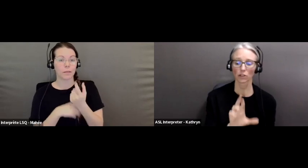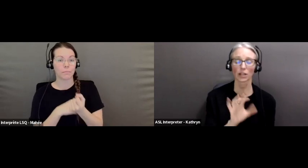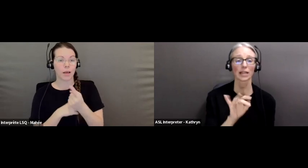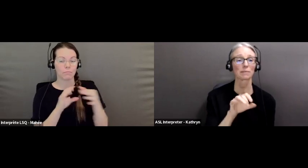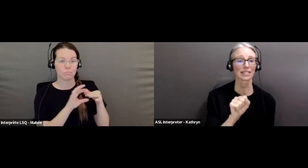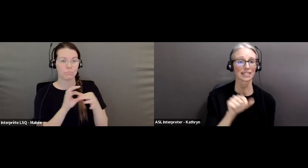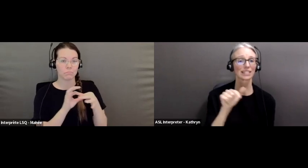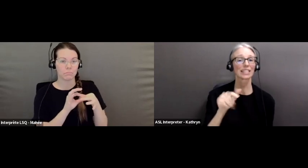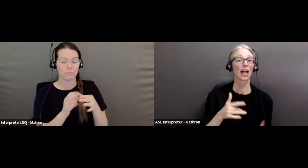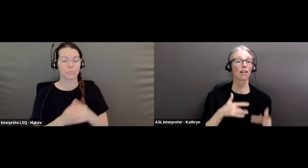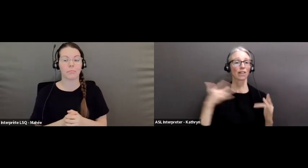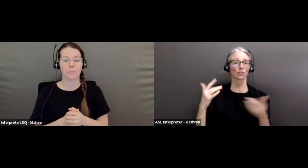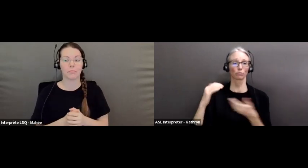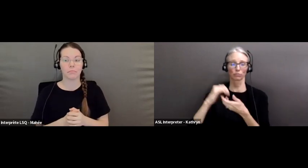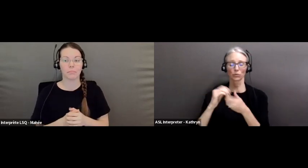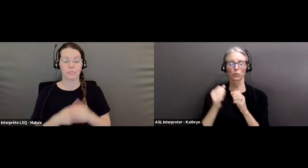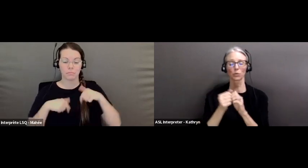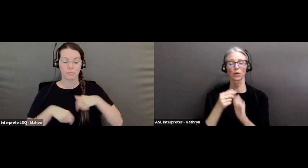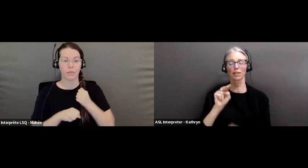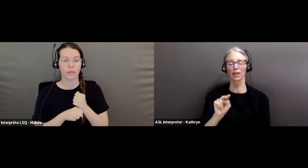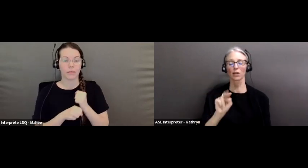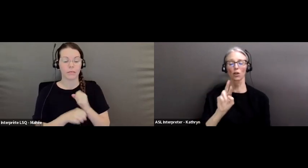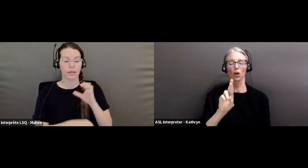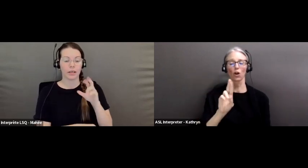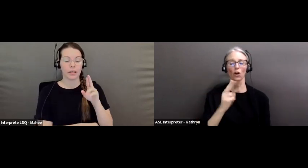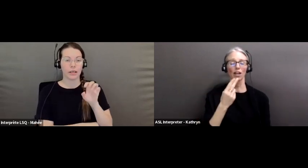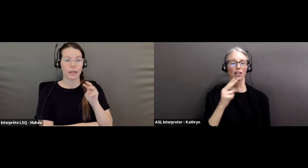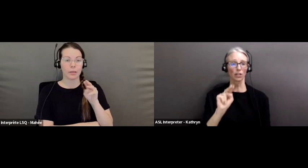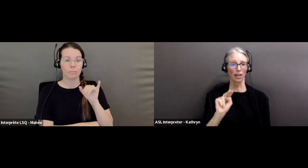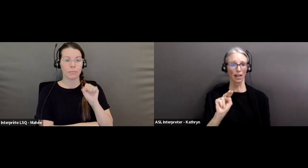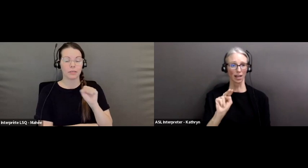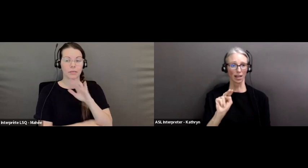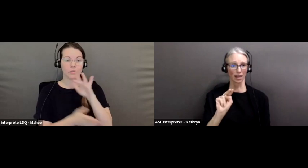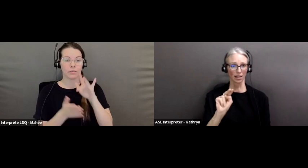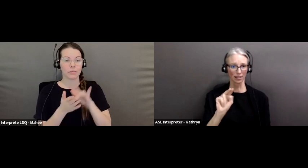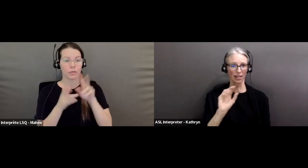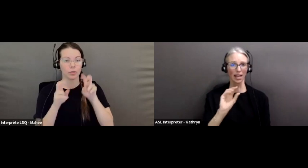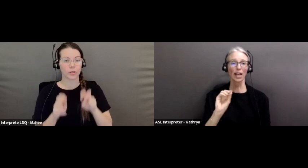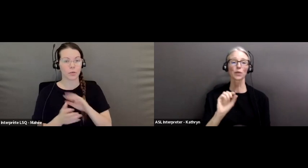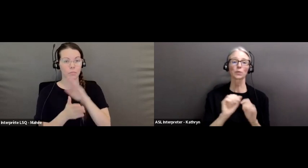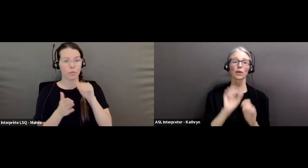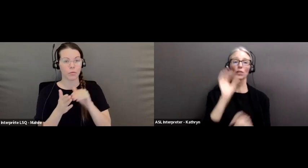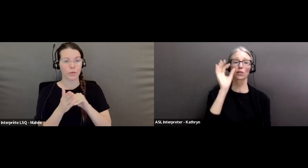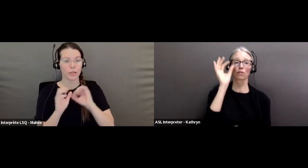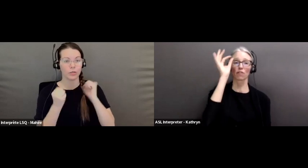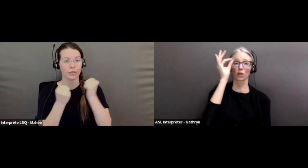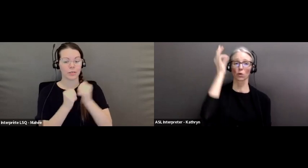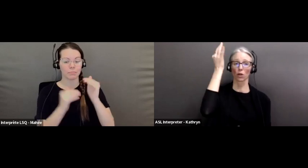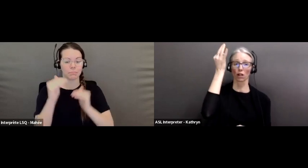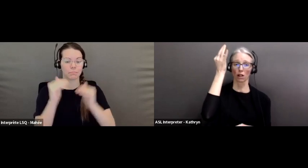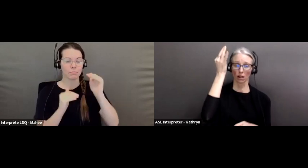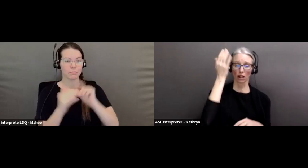Donc, quelques mots sur le CRIMIS où je travaille. Donc, le CRIMIS, c'est le Centre de recherche de Montréal sur les inégalités sociales, les discriminations et les